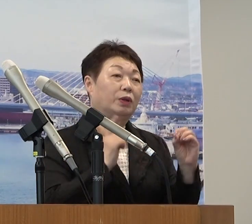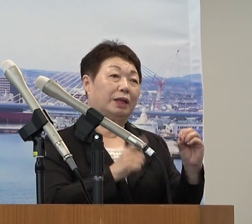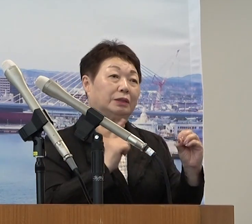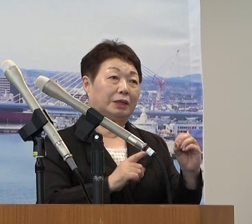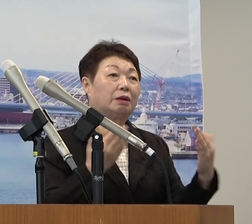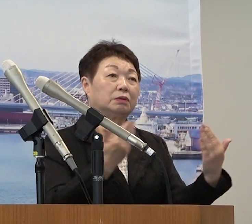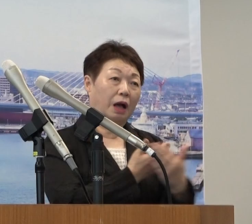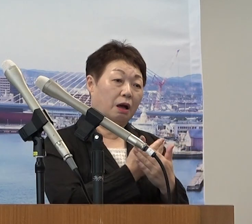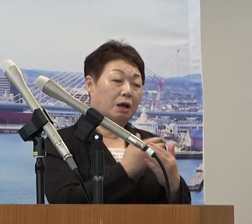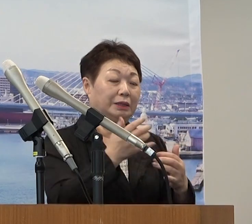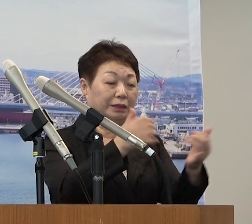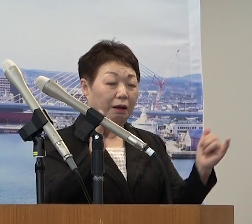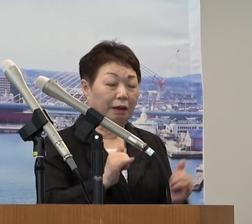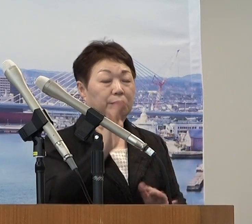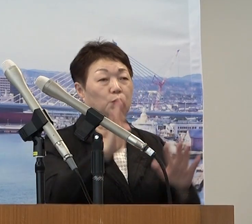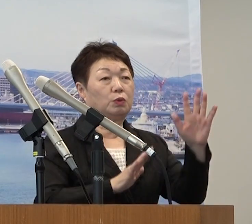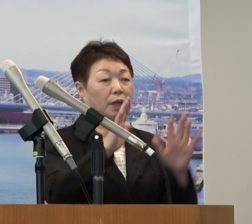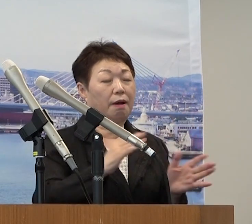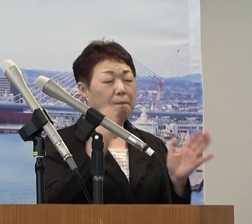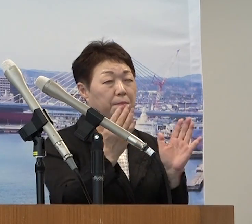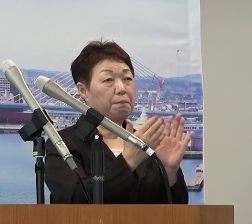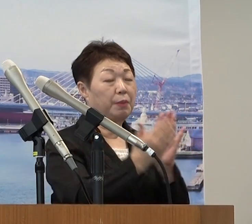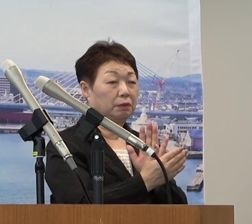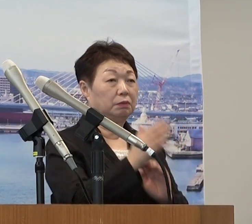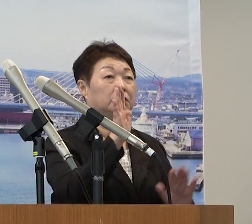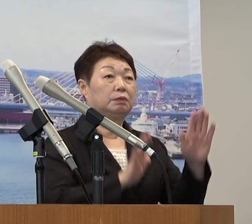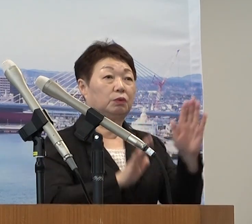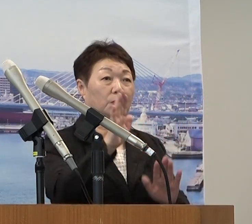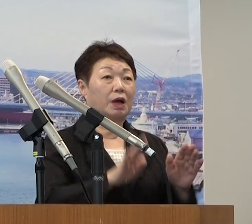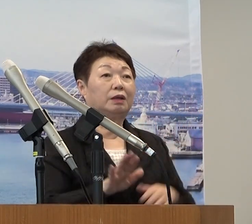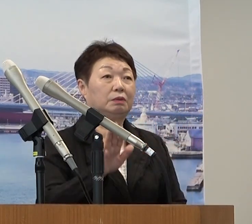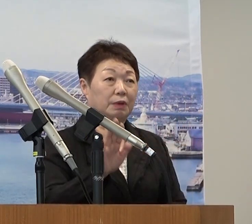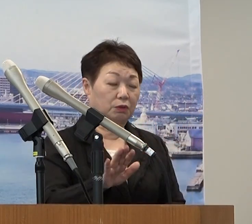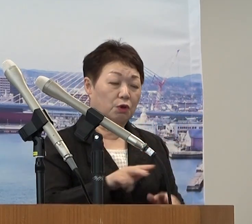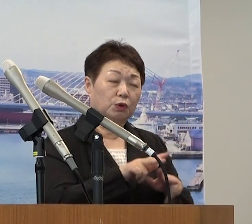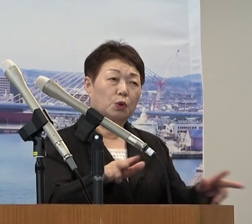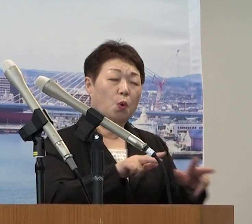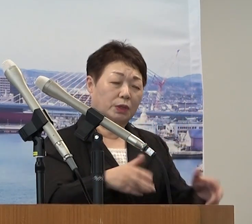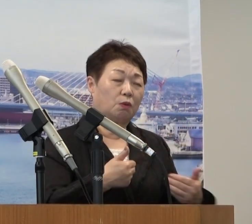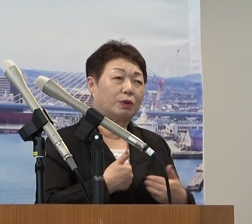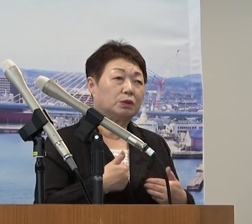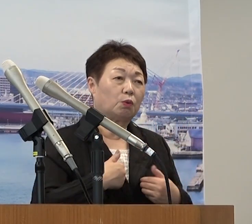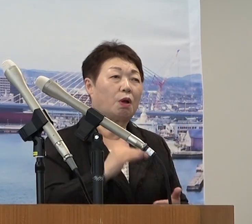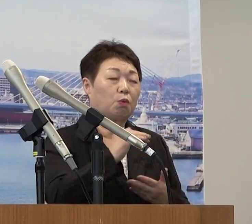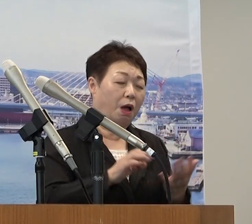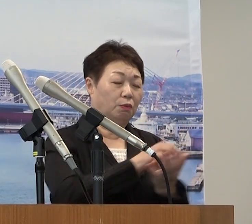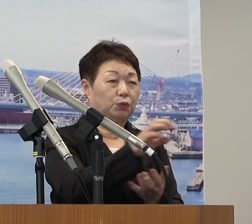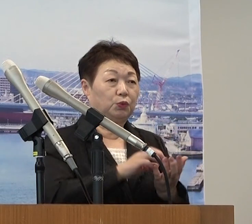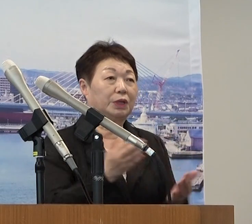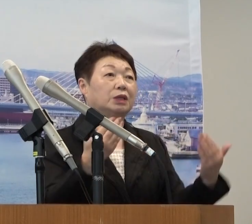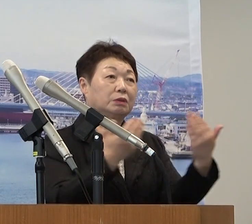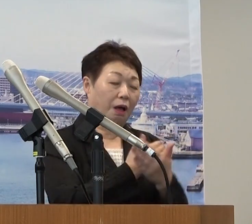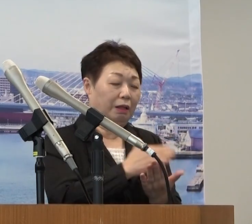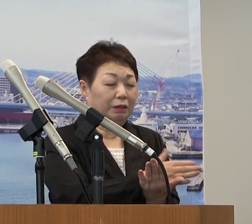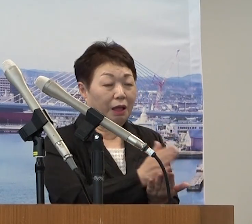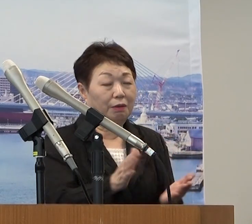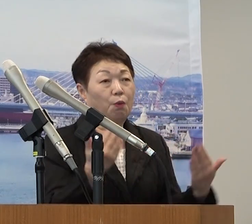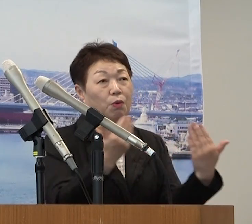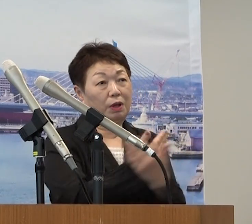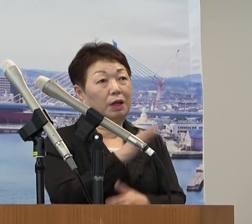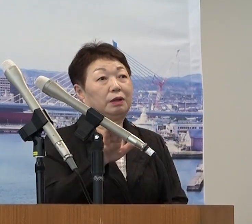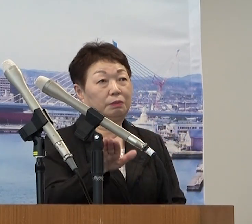など社会情勢が目まぐるしく変化していく中で、行政ニーズはますます複雑化多様化してきており